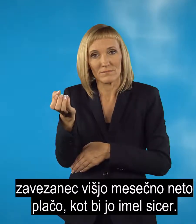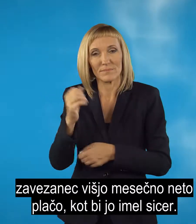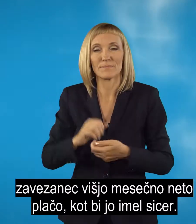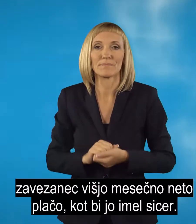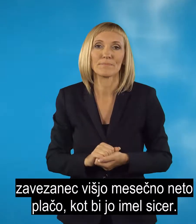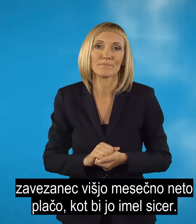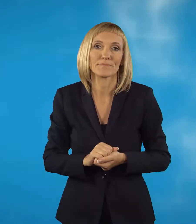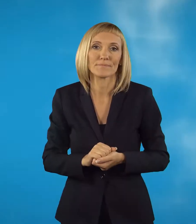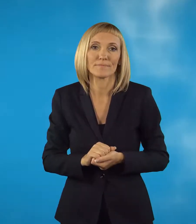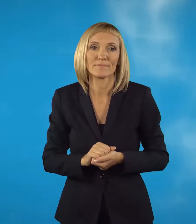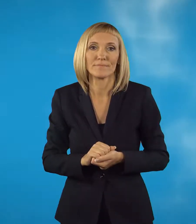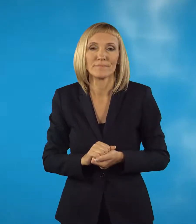sicer.